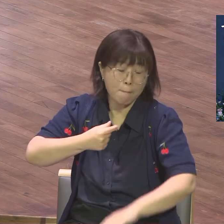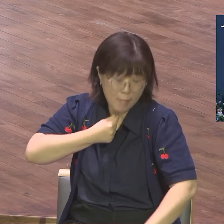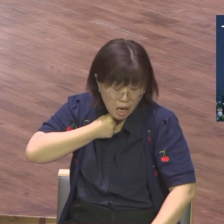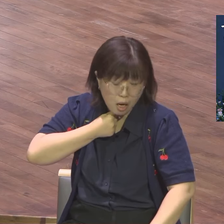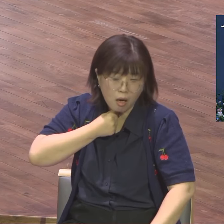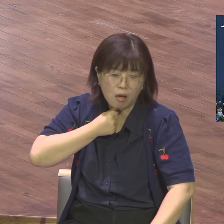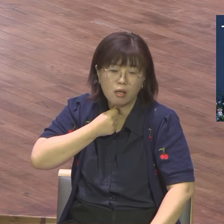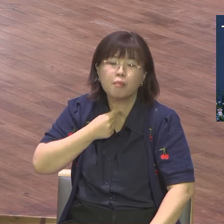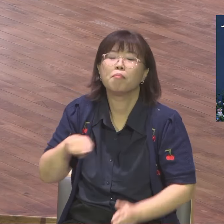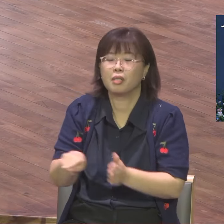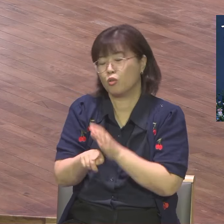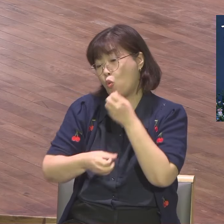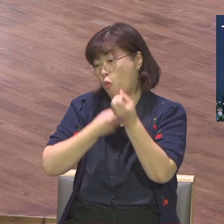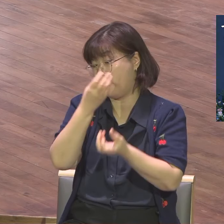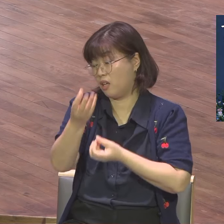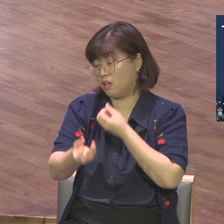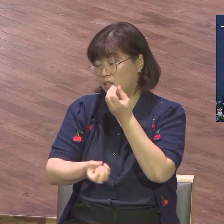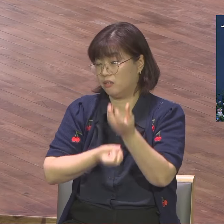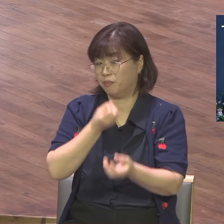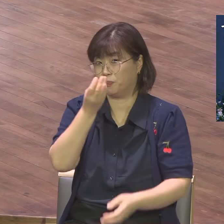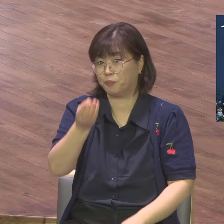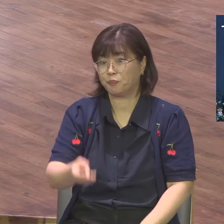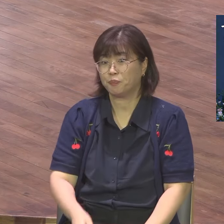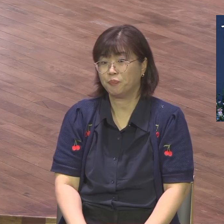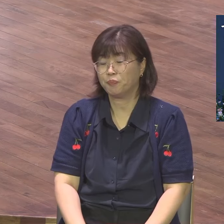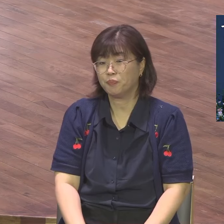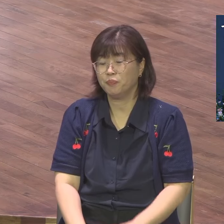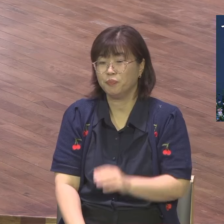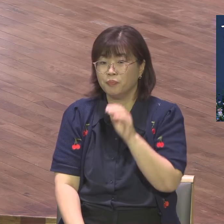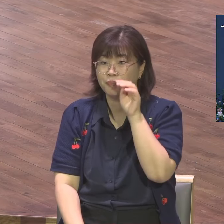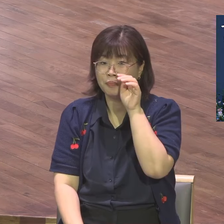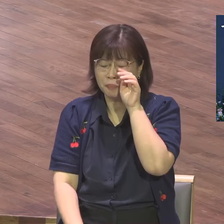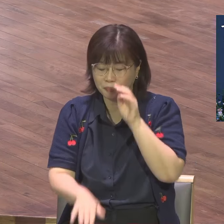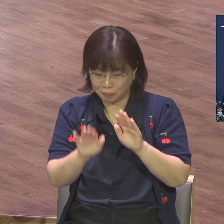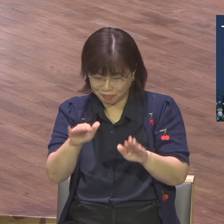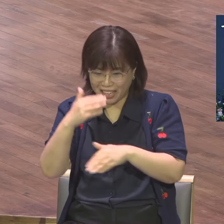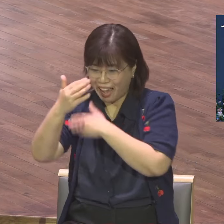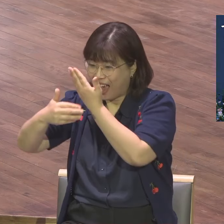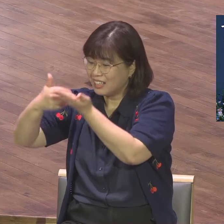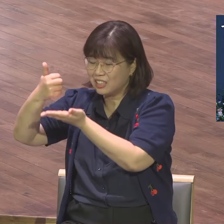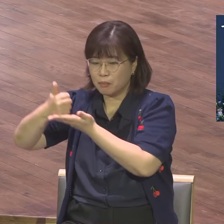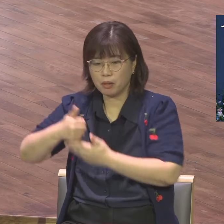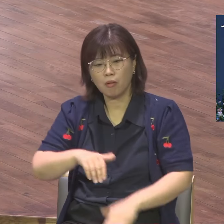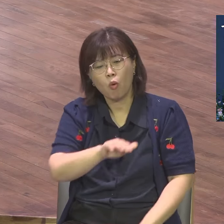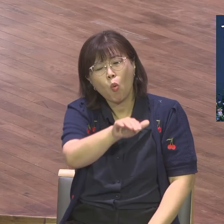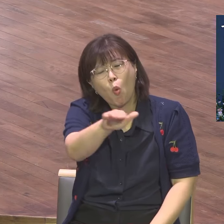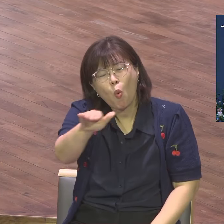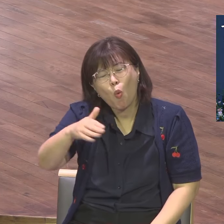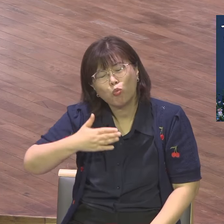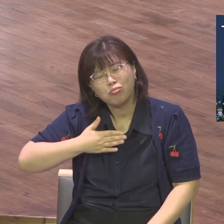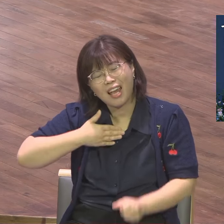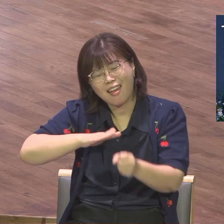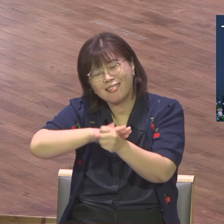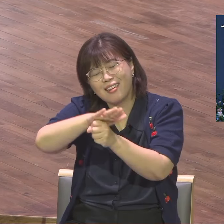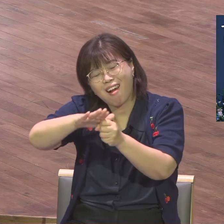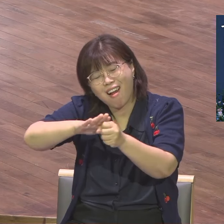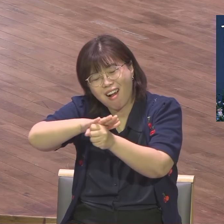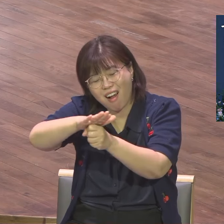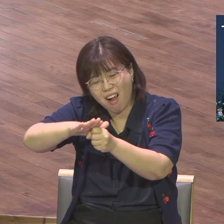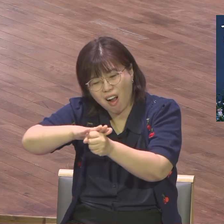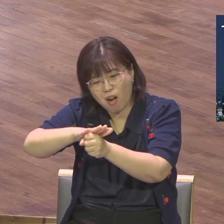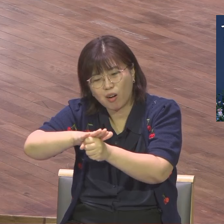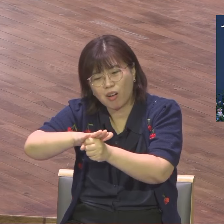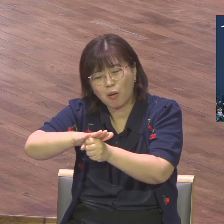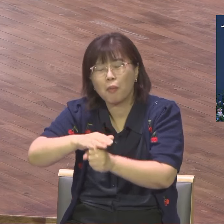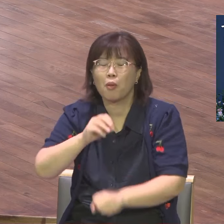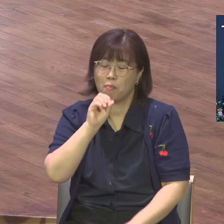그래서 주님께서 우리를 향해서 내 사랑아. 주님 우리를 향해 내 사랑아. 솔로몬이 그야말로